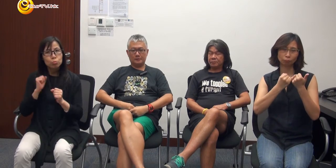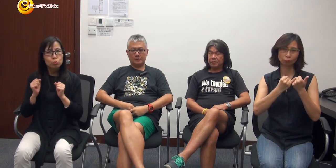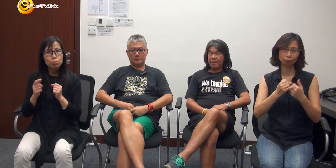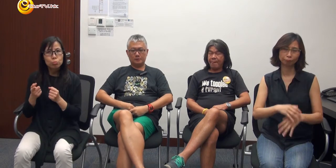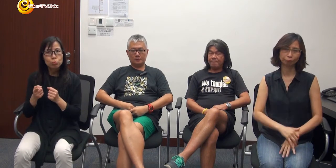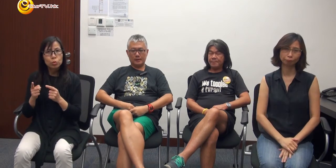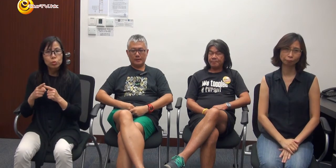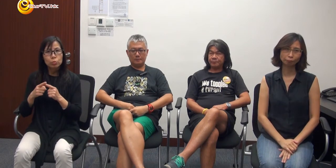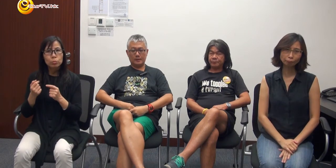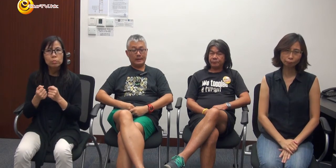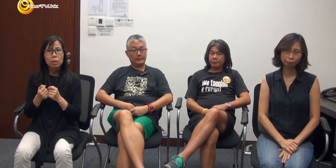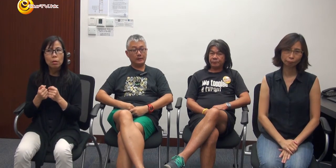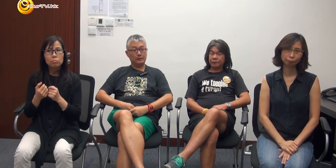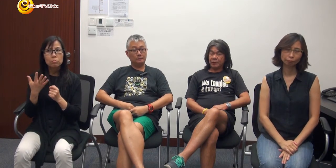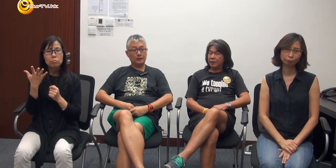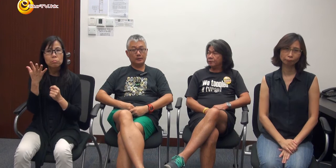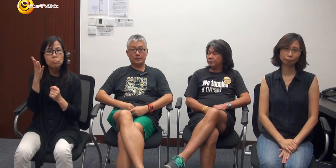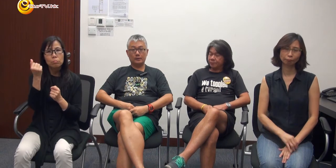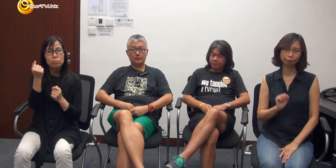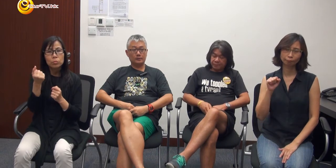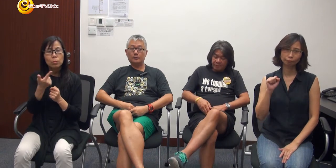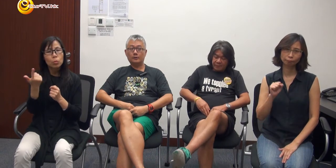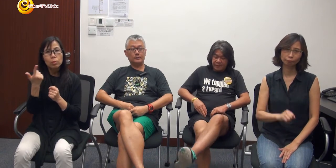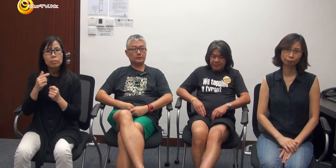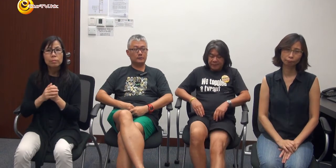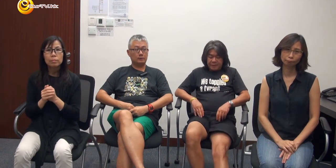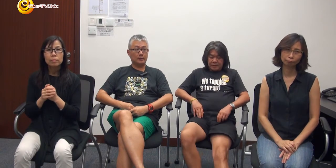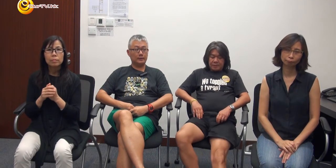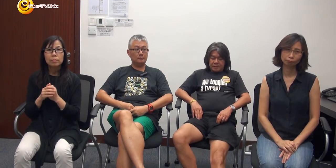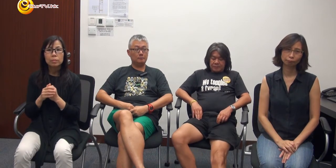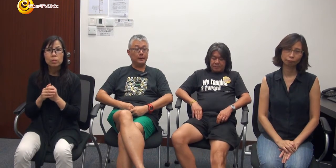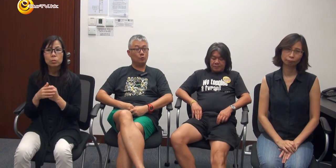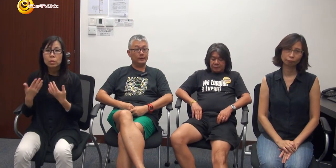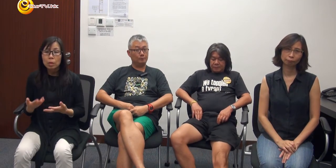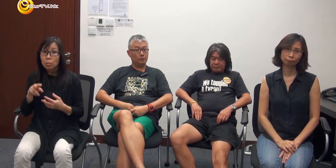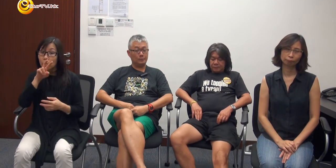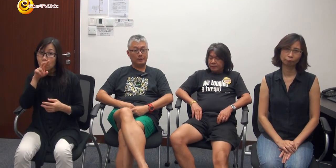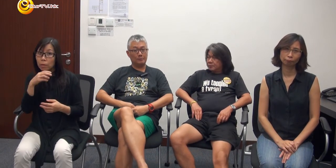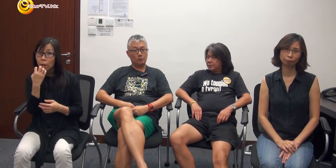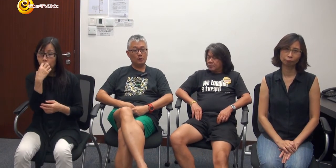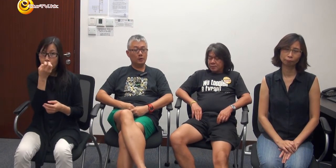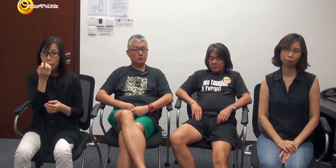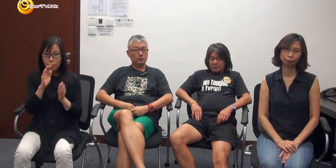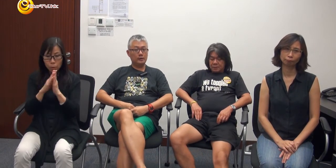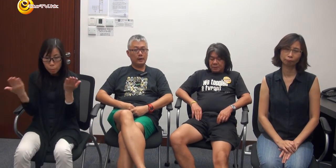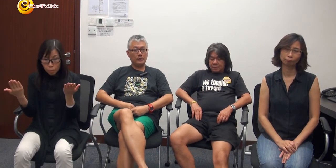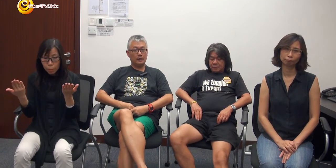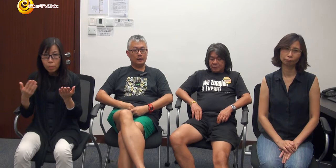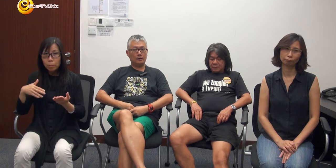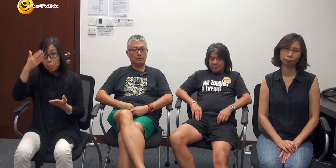可能都係五萬零人啦。咁但係如果今日有睇《蘋果日報》同埋《明報》，都已經係響